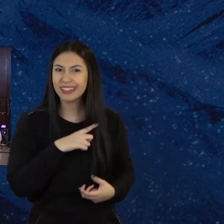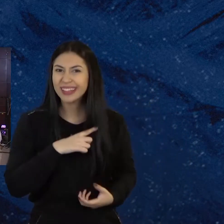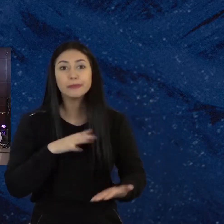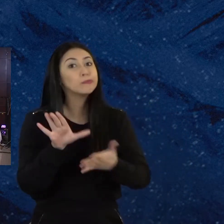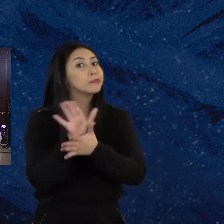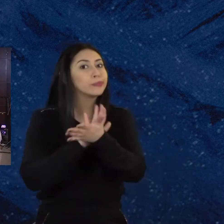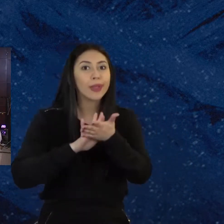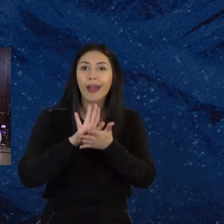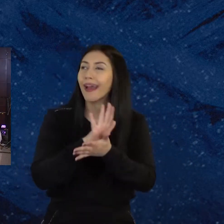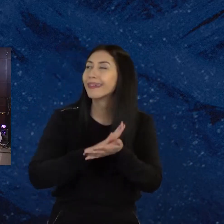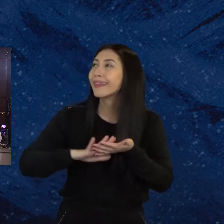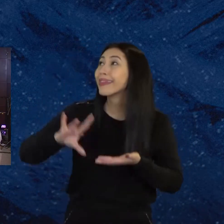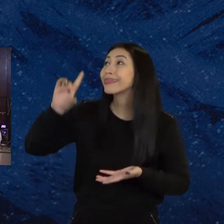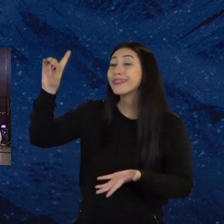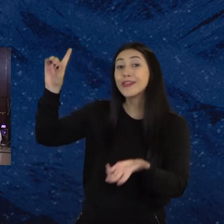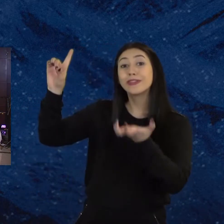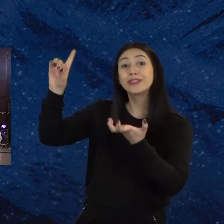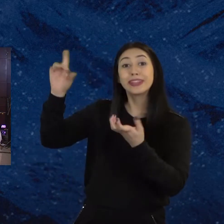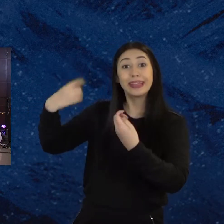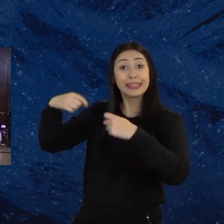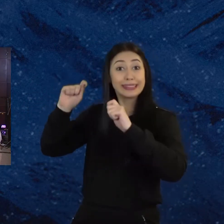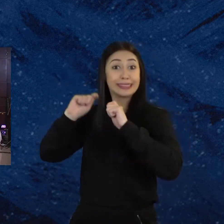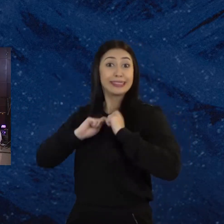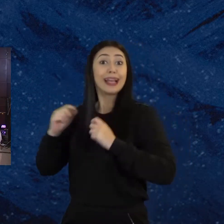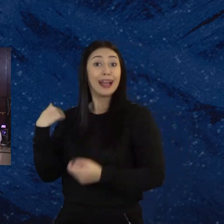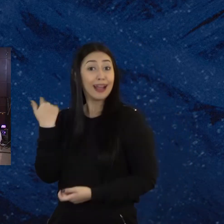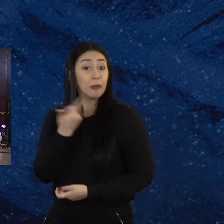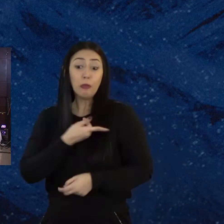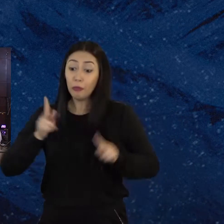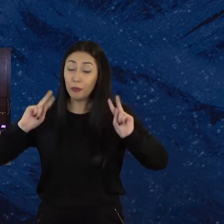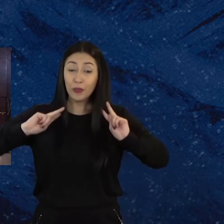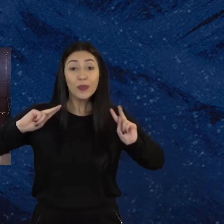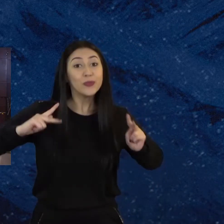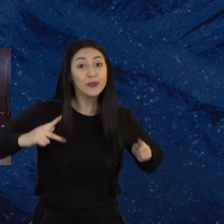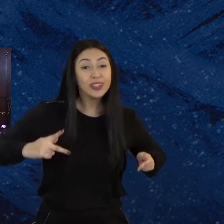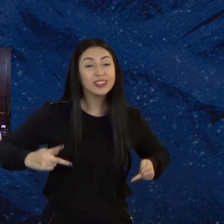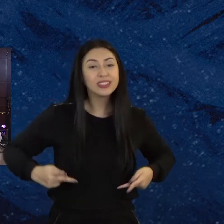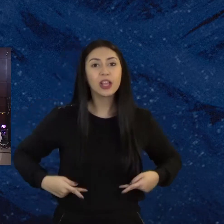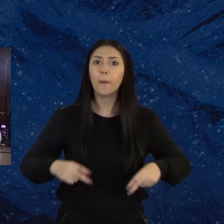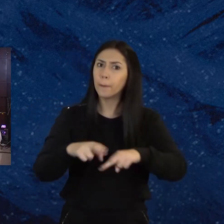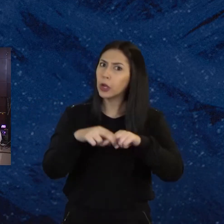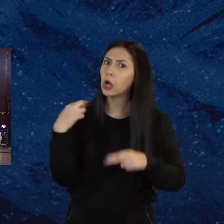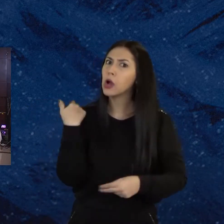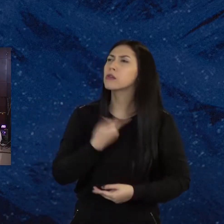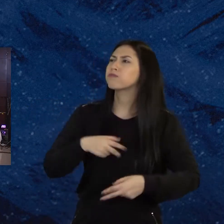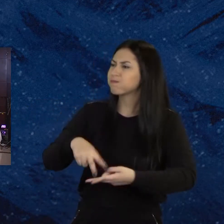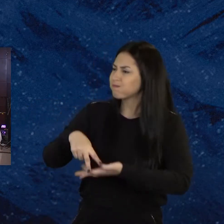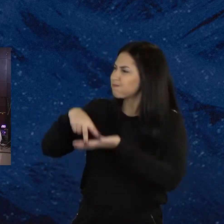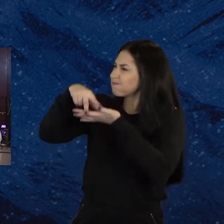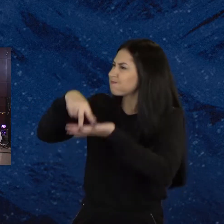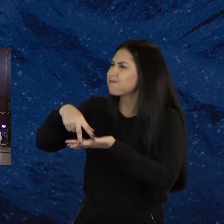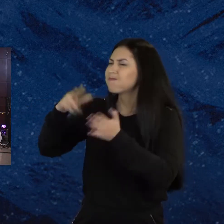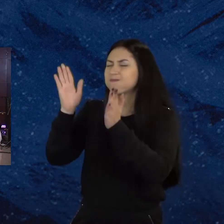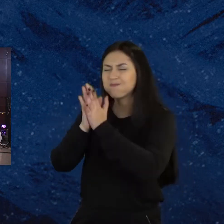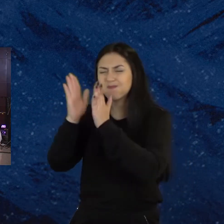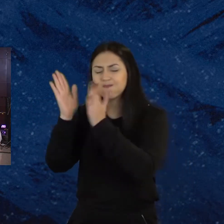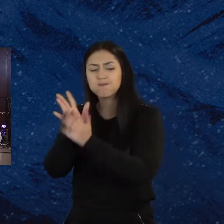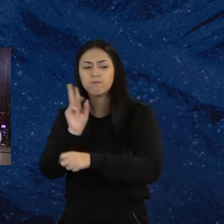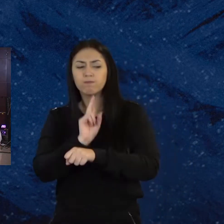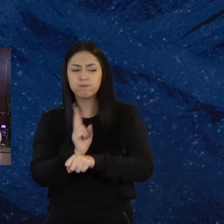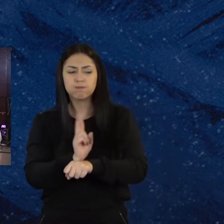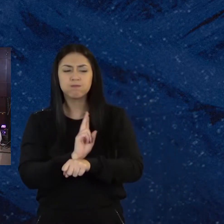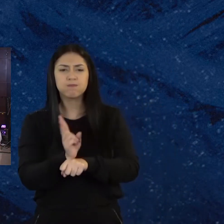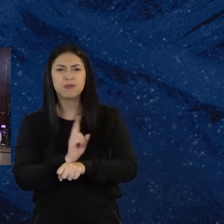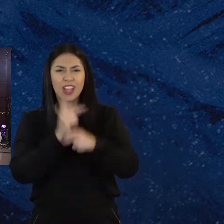cumprir. Esse ministério e comissão final, coube a nós no tempo atual. Sim, coube a nós. Anjos não puderam da